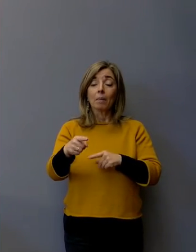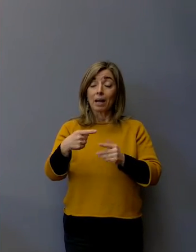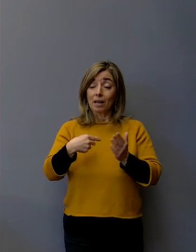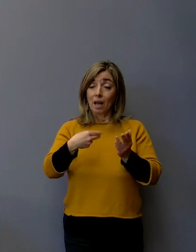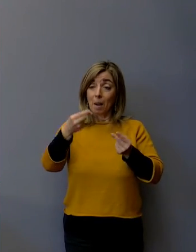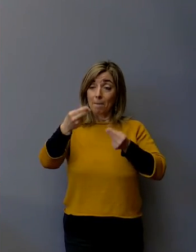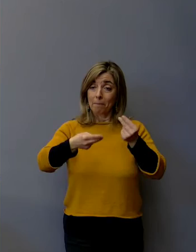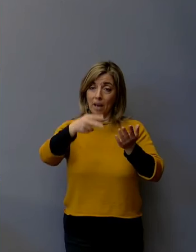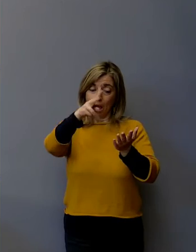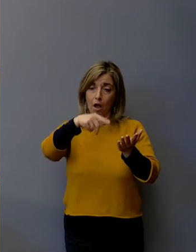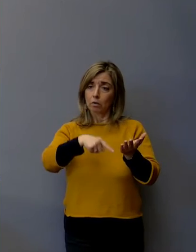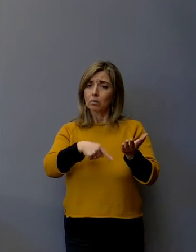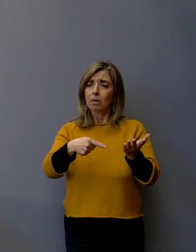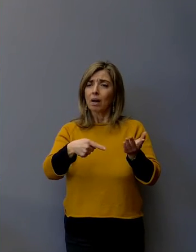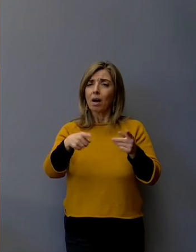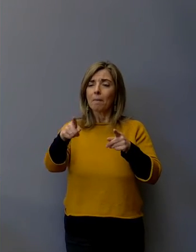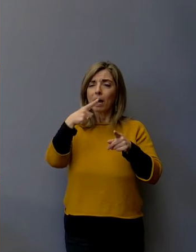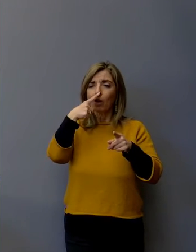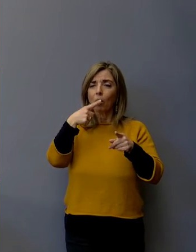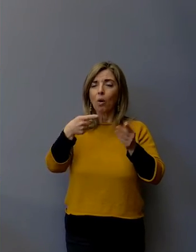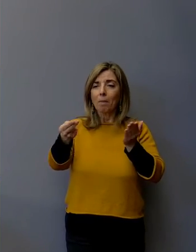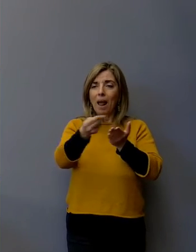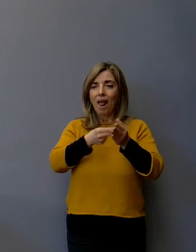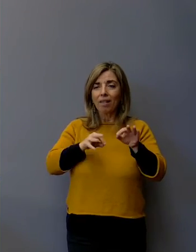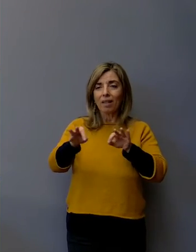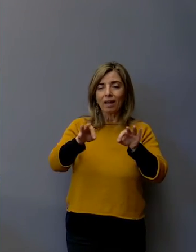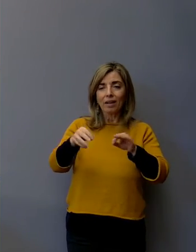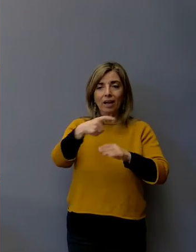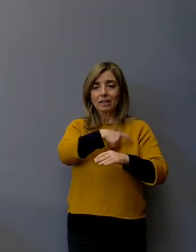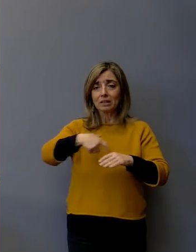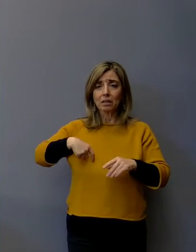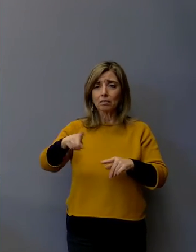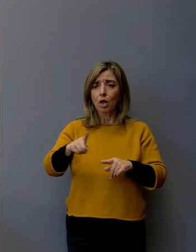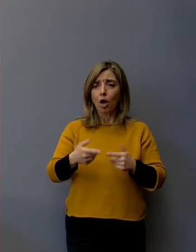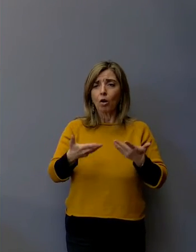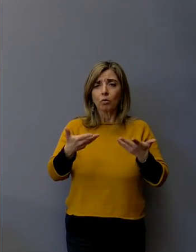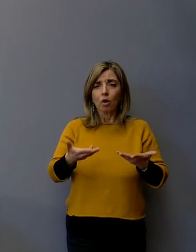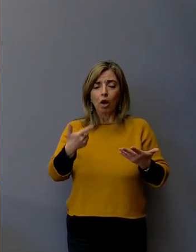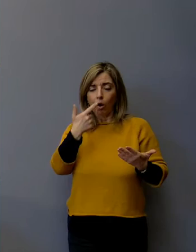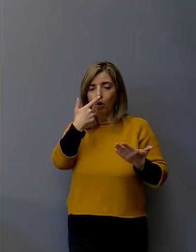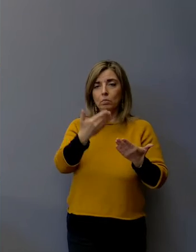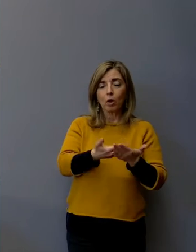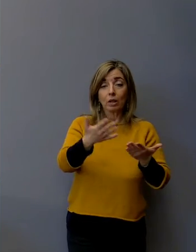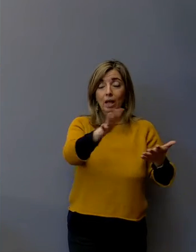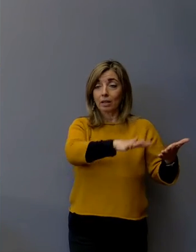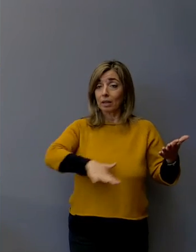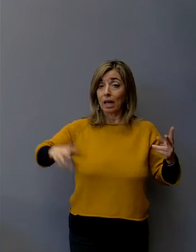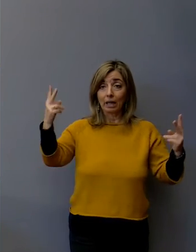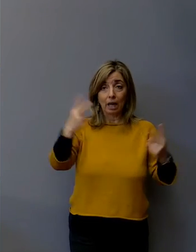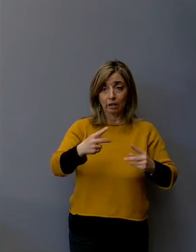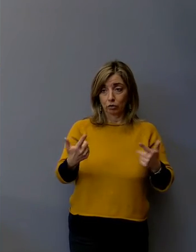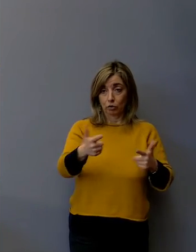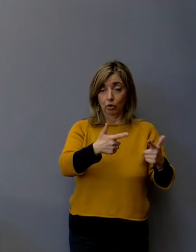sono più attuali e ancora più grave non è il tanto il tema non sono più attuali non sono più corrispondente alla realtà che cambia le sfide che ci